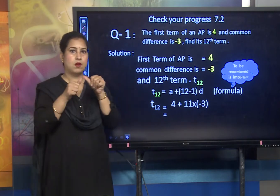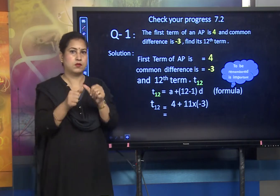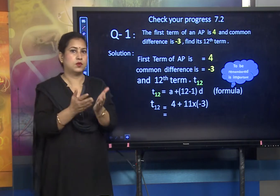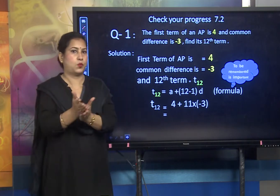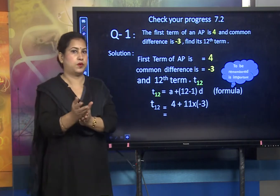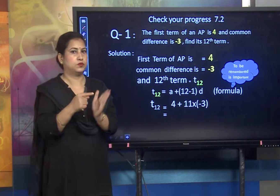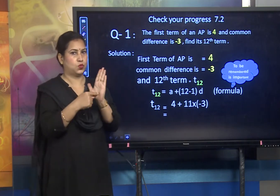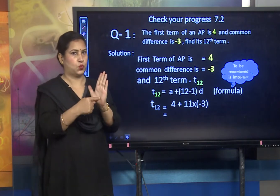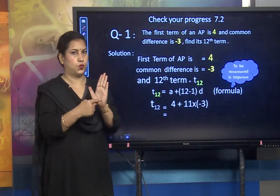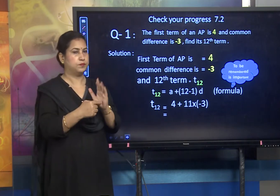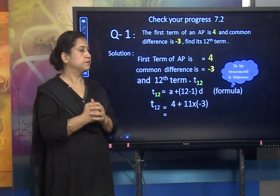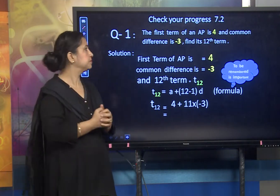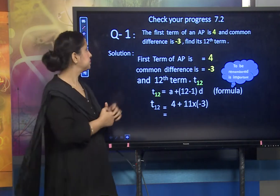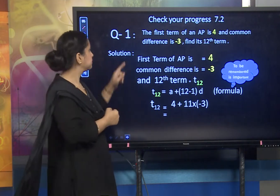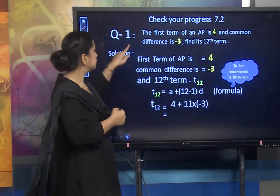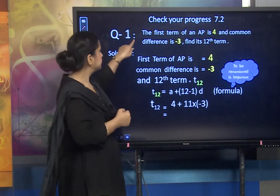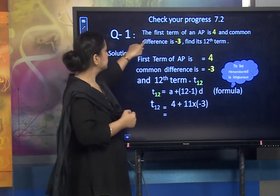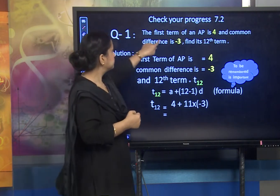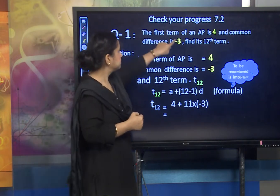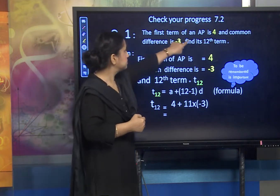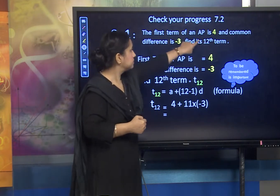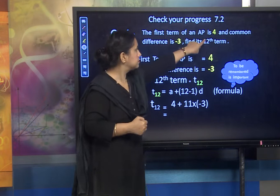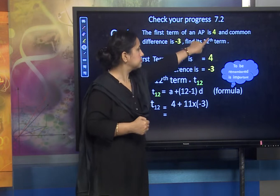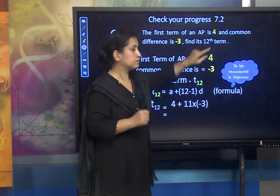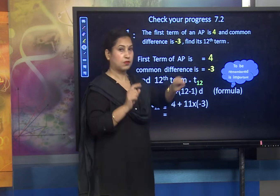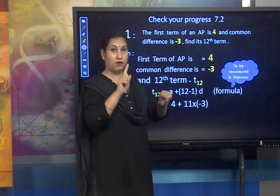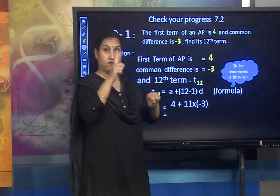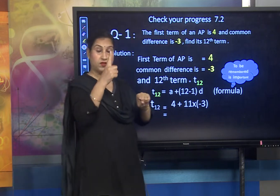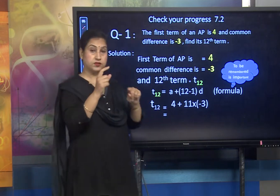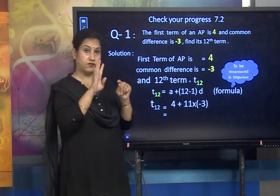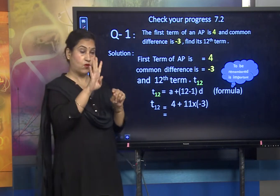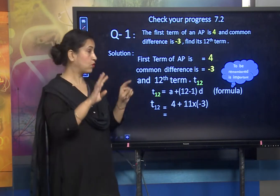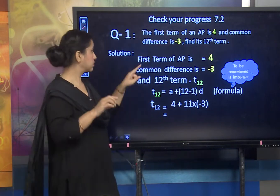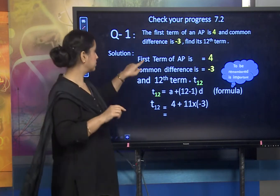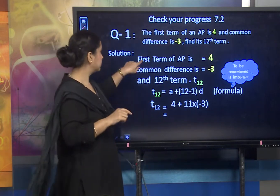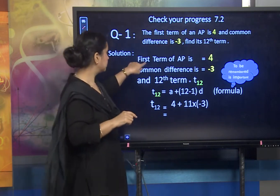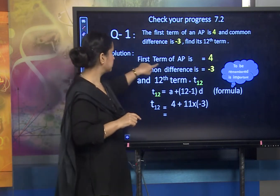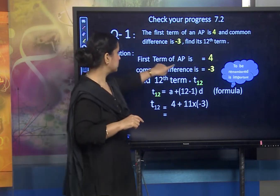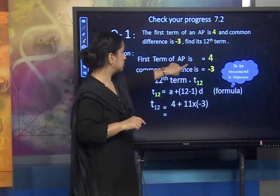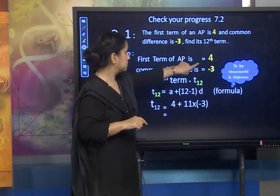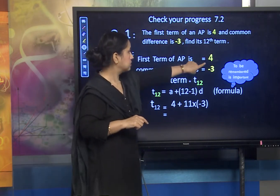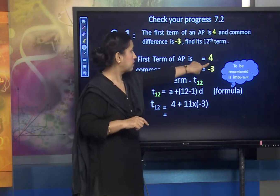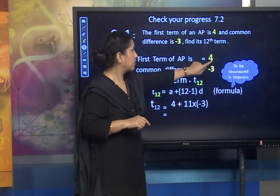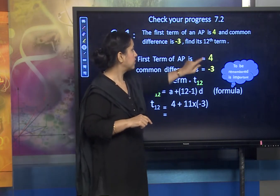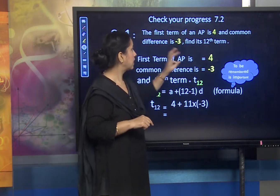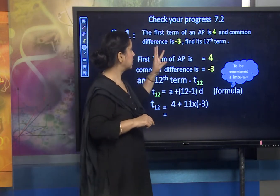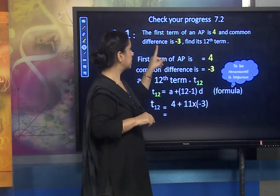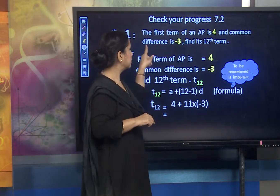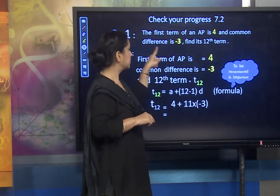ये आपके सामने सवाल को हल किया गया है। इसमें फर्स्ट टर्म जो है 4 हमें दिया गया है। फर्स्ट टर्म एपी